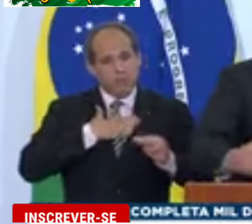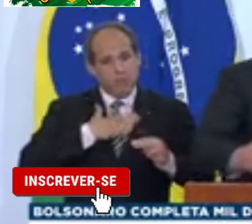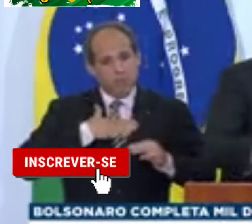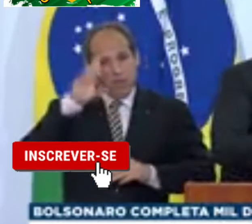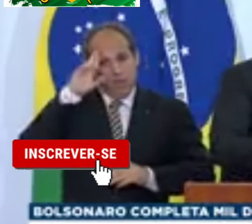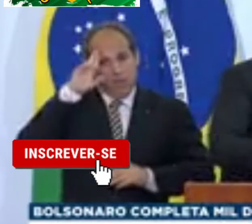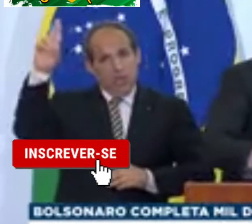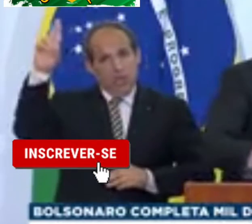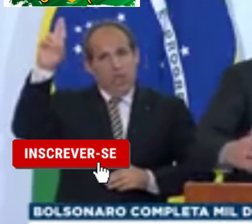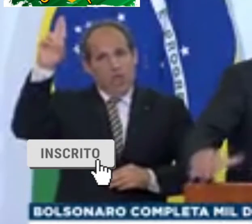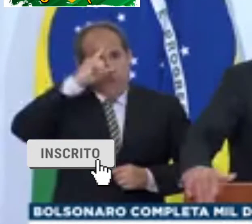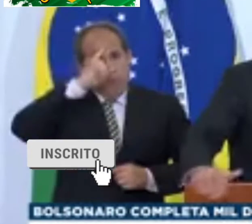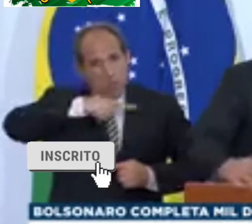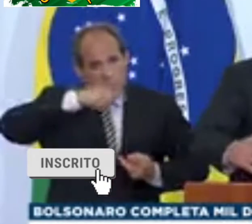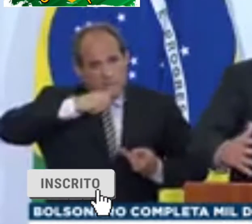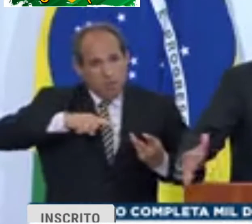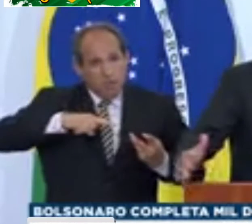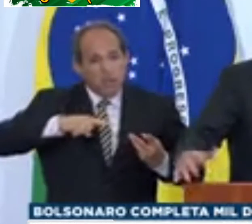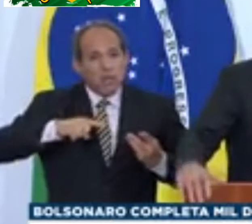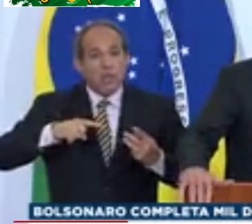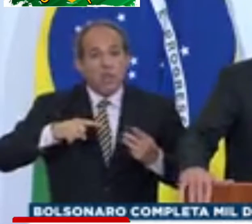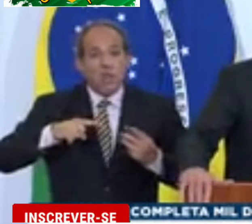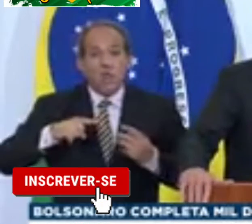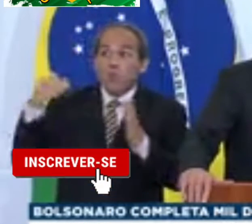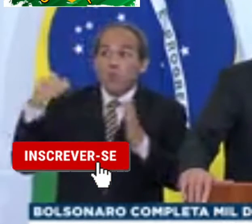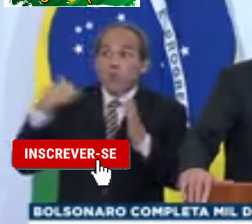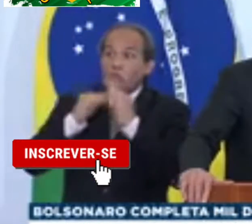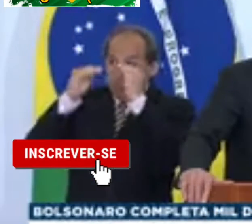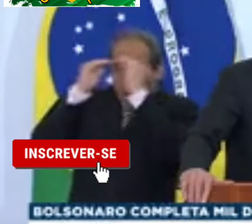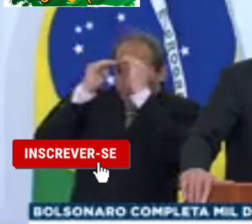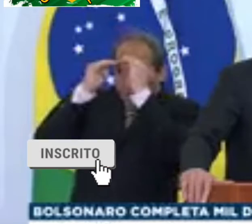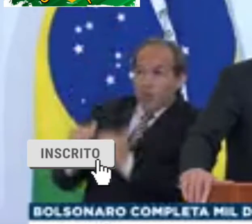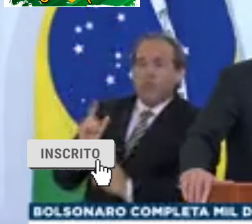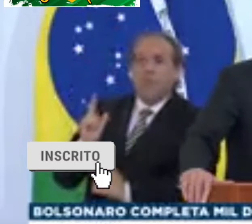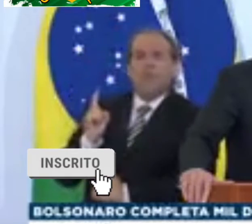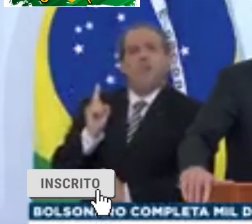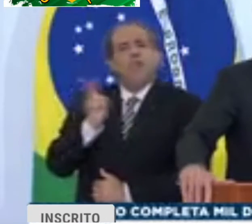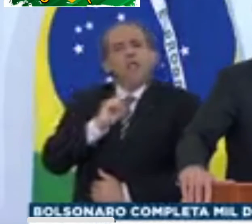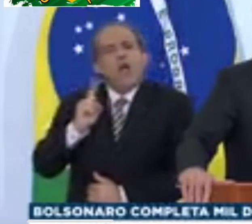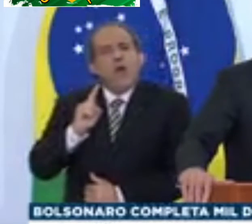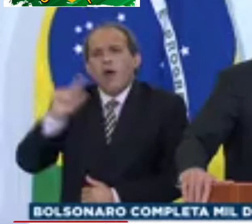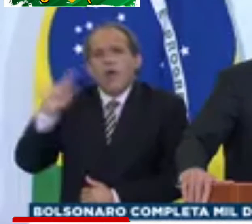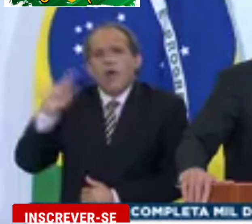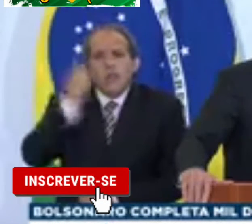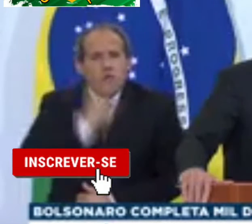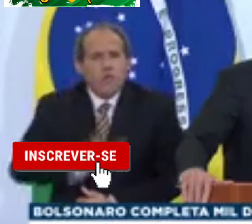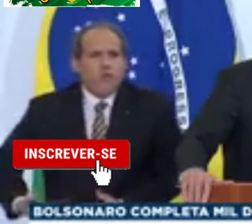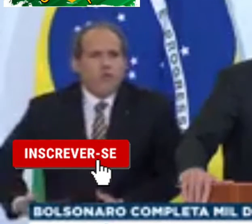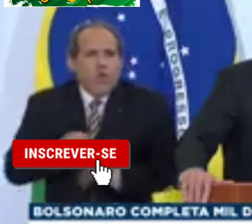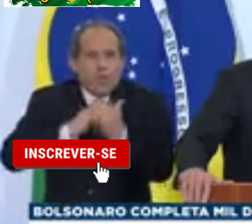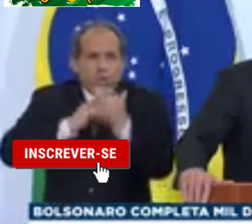Se eu der uma ordem absurda, elas vão cumprir? Não. Nem a mim, nem ao governo nenhum.